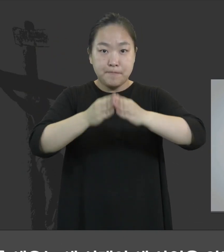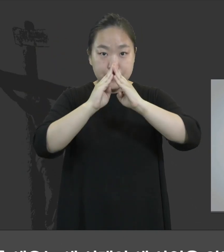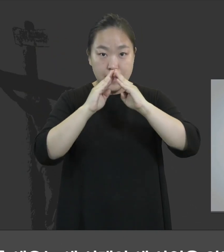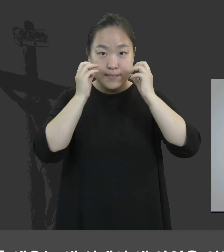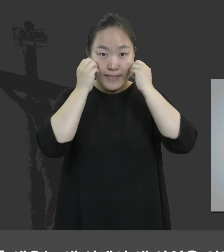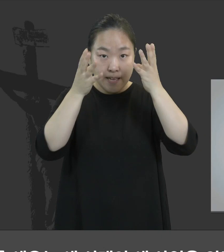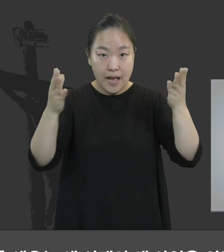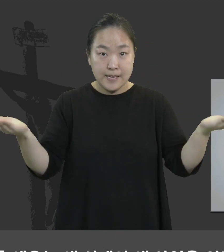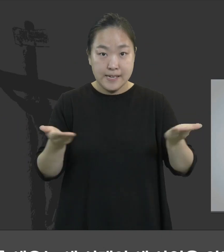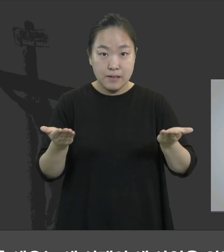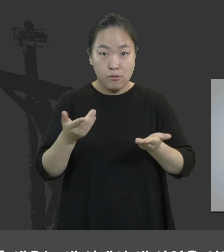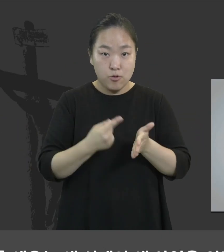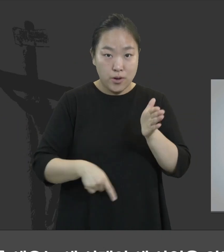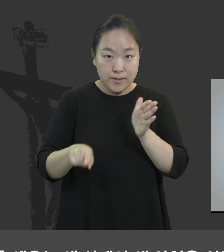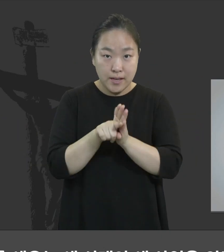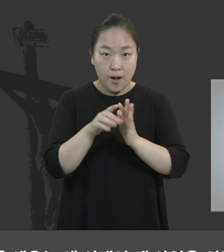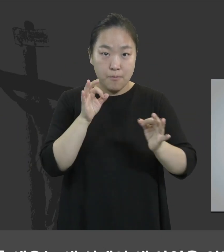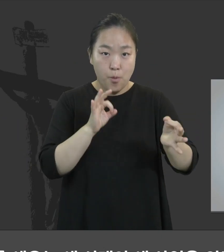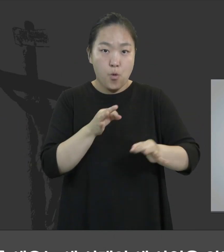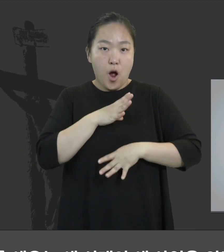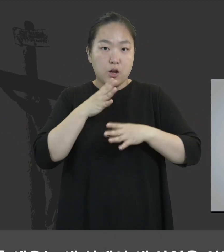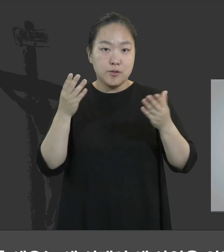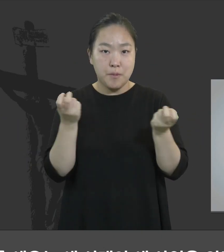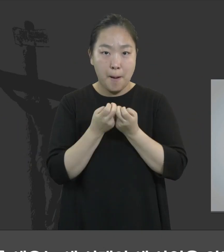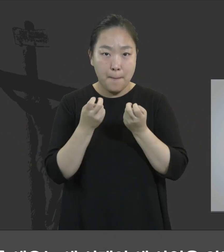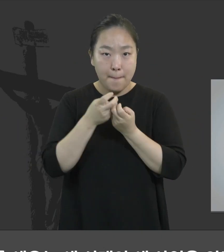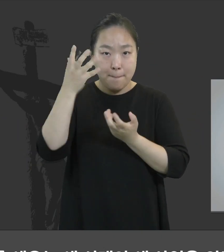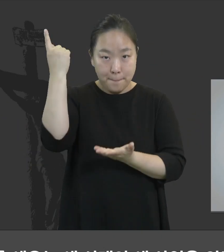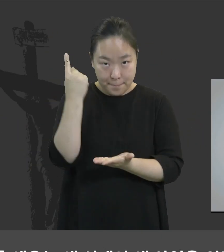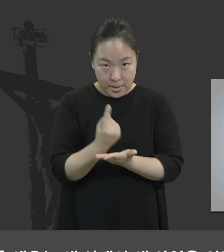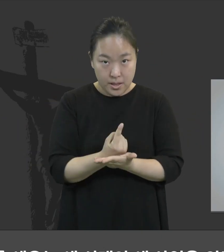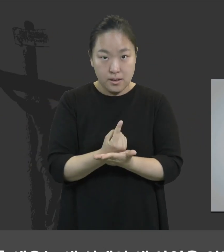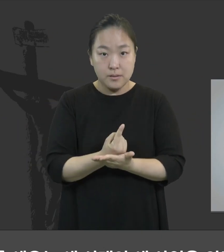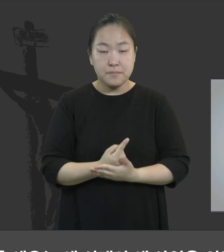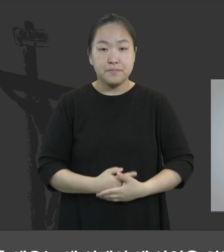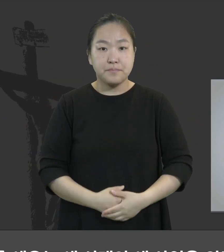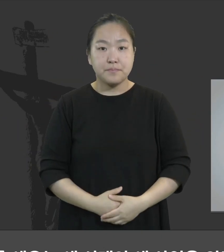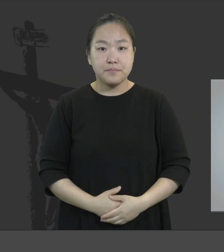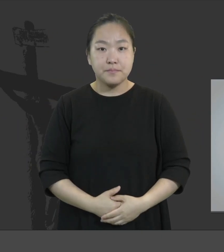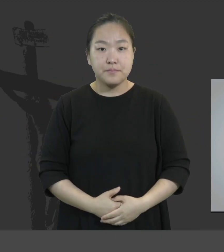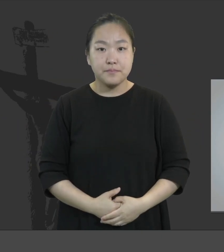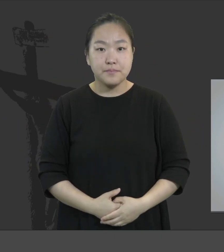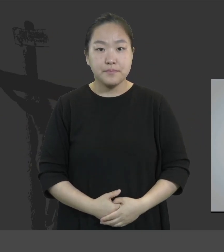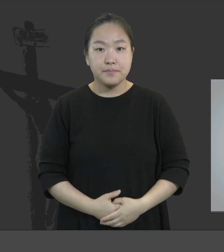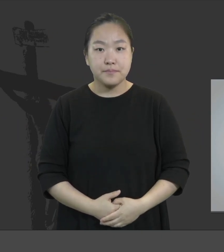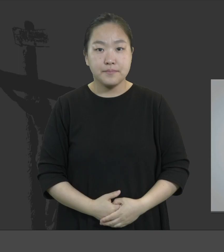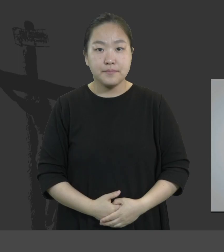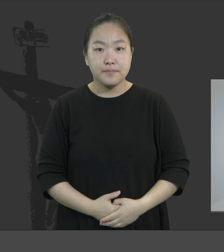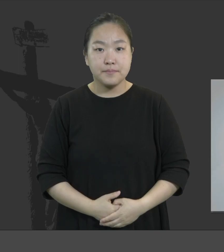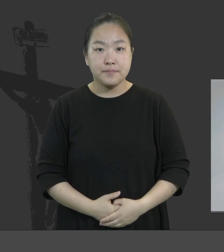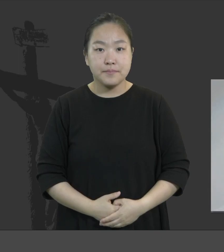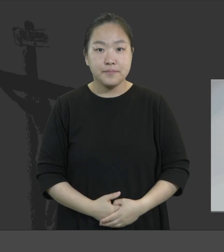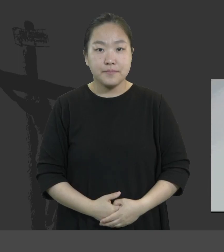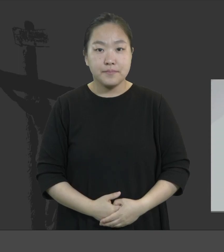새 시대의 새 사역을 위해 놀라운 방식으로 오신 것이죠.